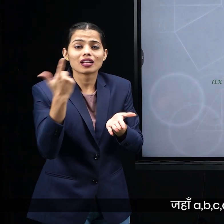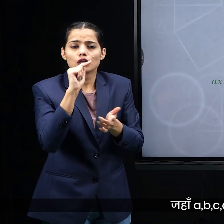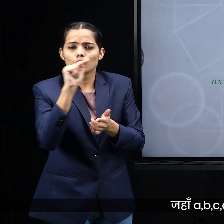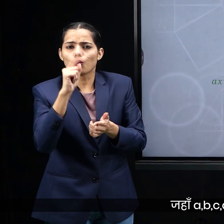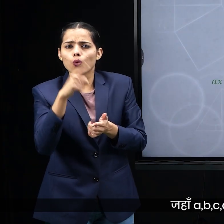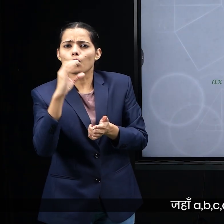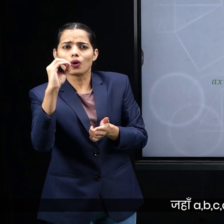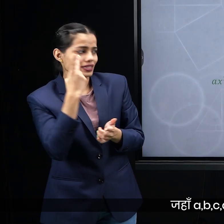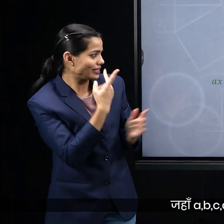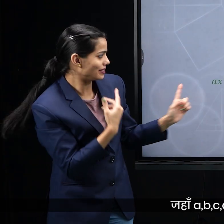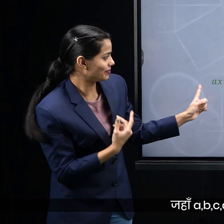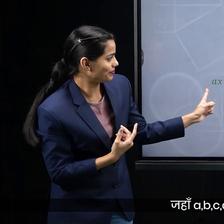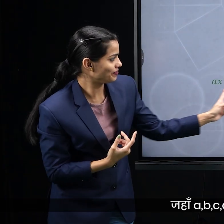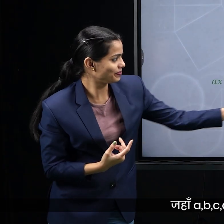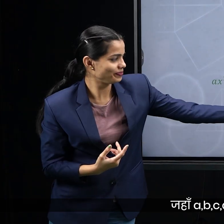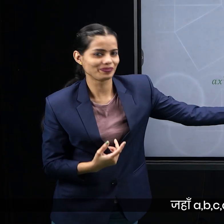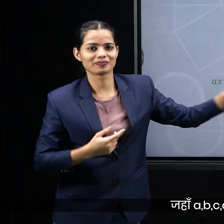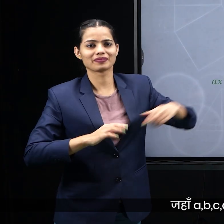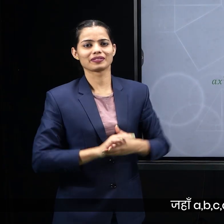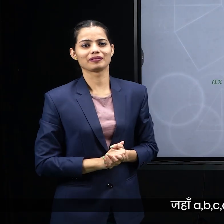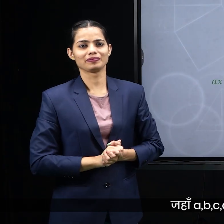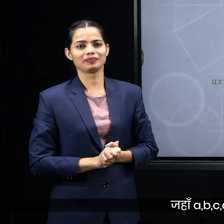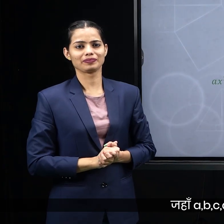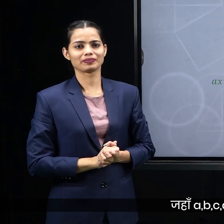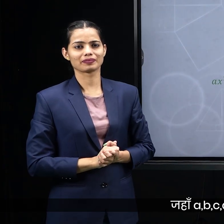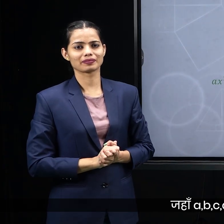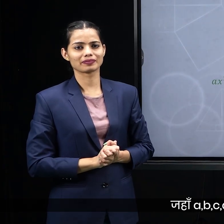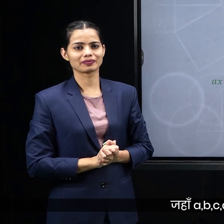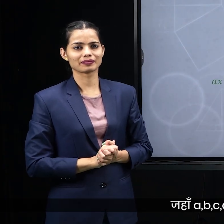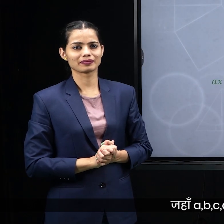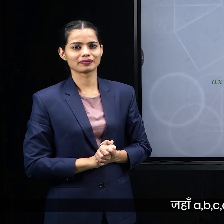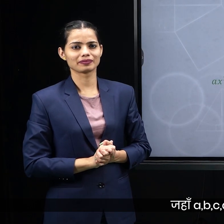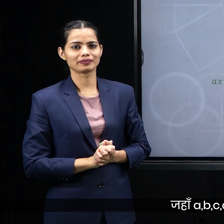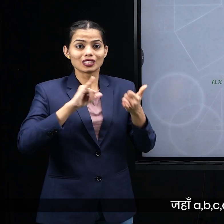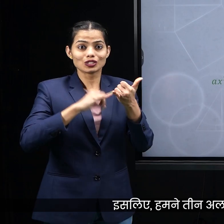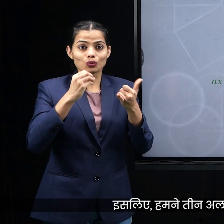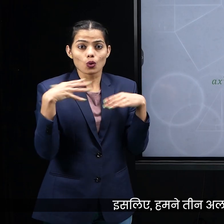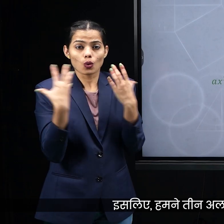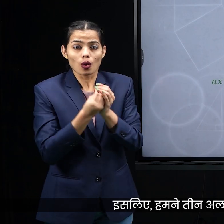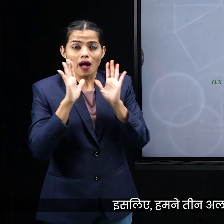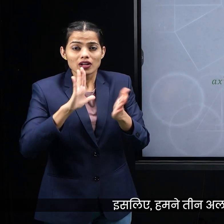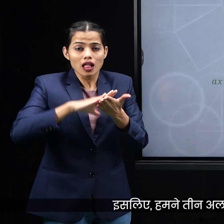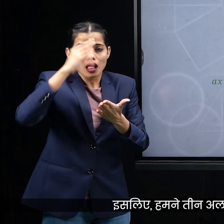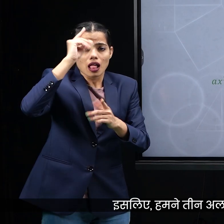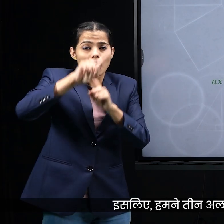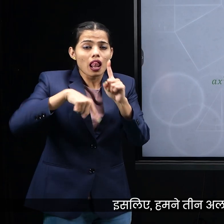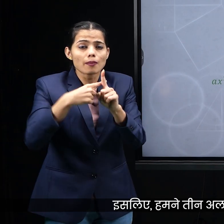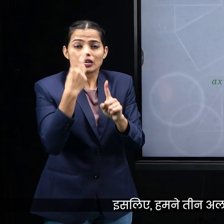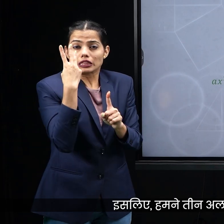वास्तविक संख्याएं और ये इज नॉट इक्वल टू 0 है। इसलिए हमने 3 अलग